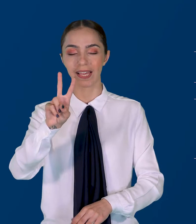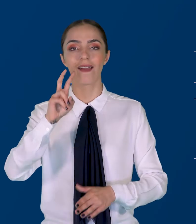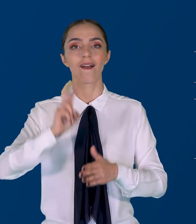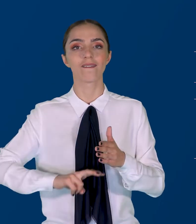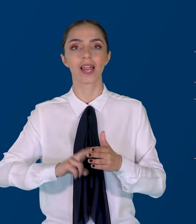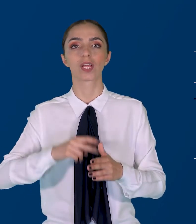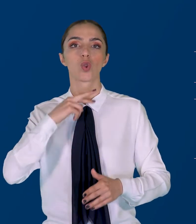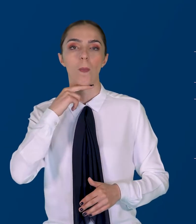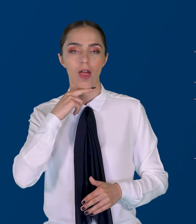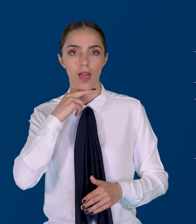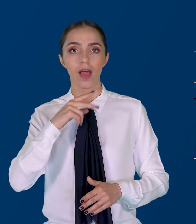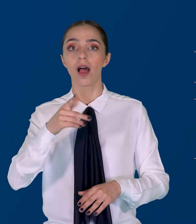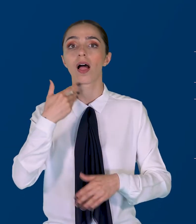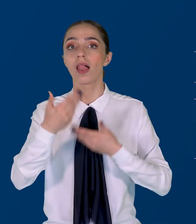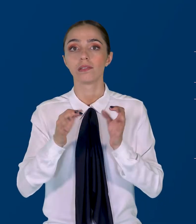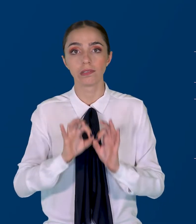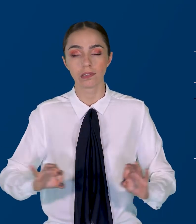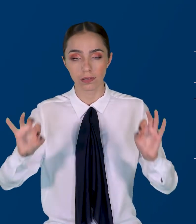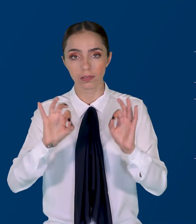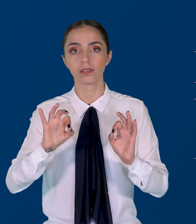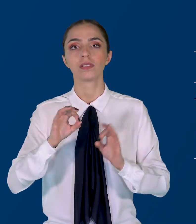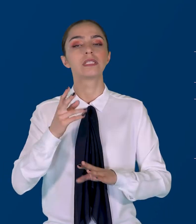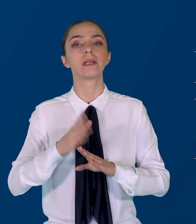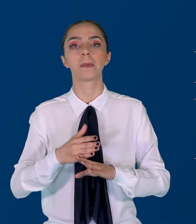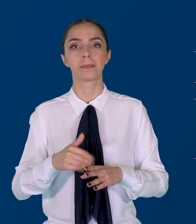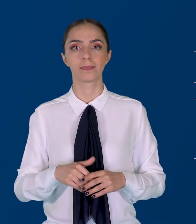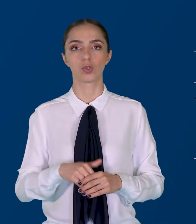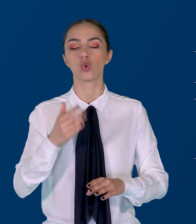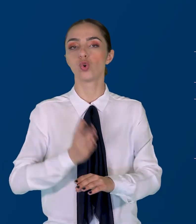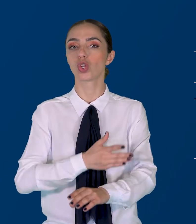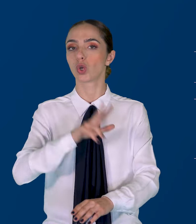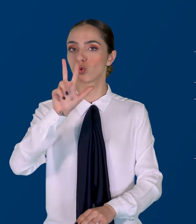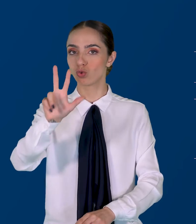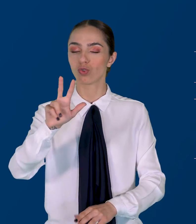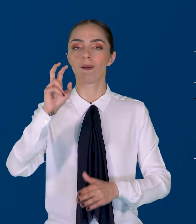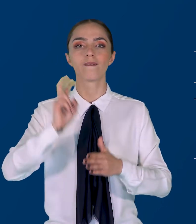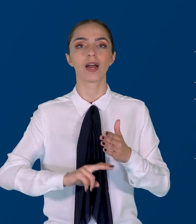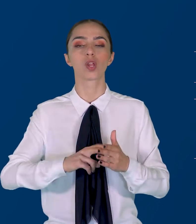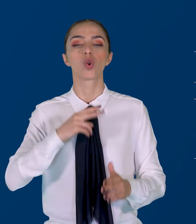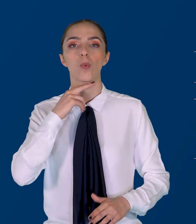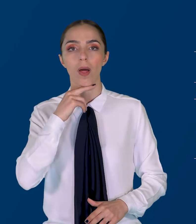ise gerekçesi. Ülke 3, VKN. Beyan edilmez ise